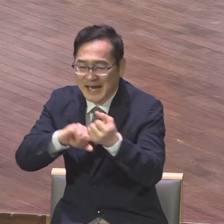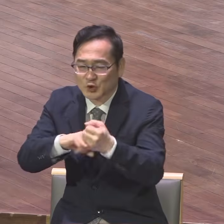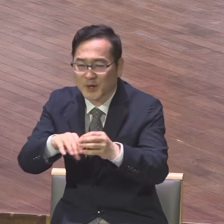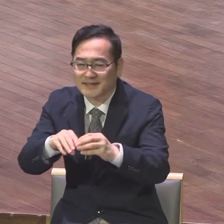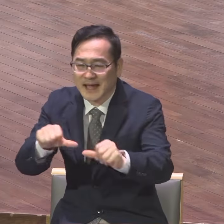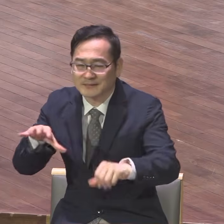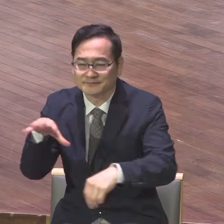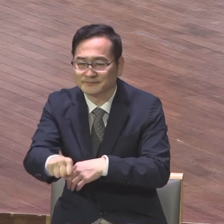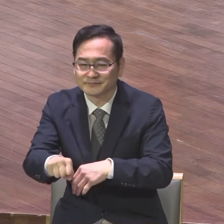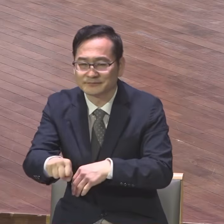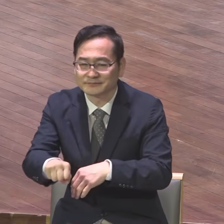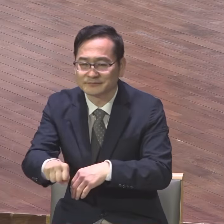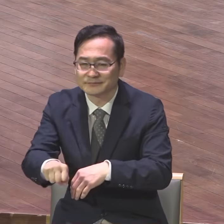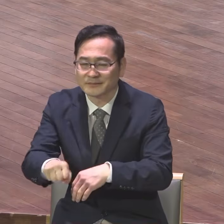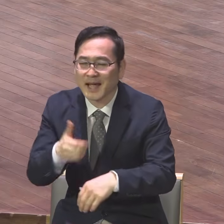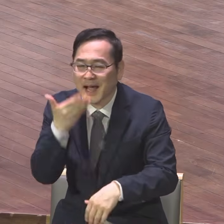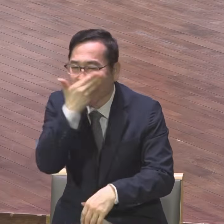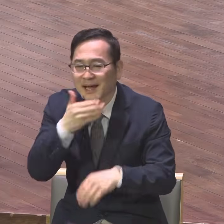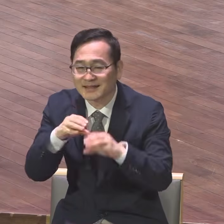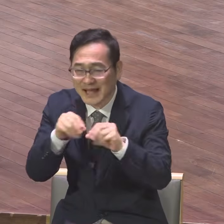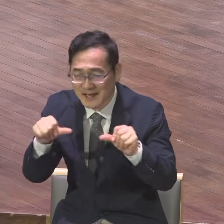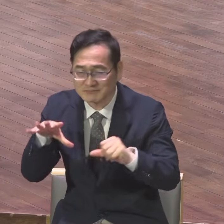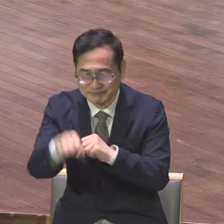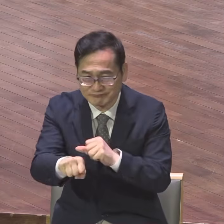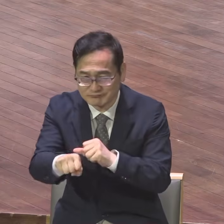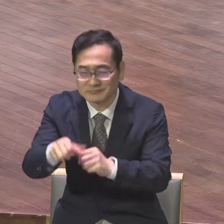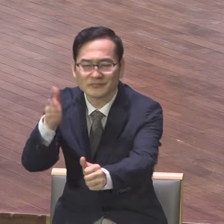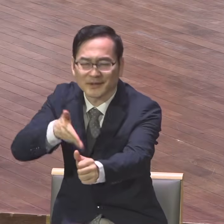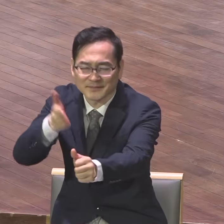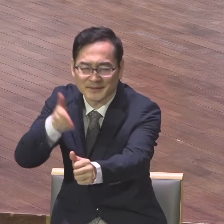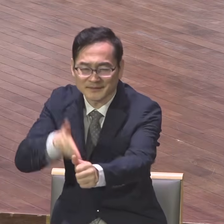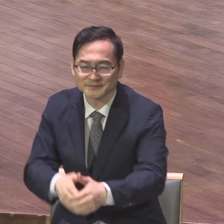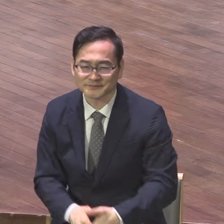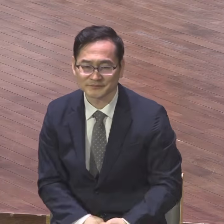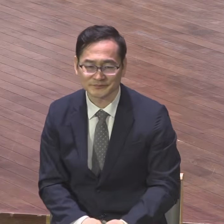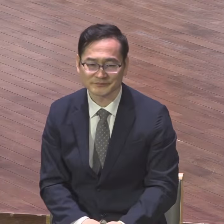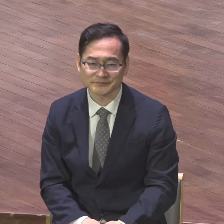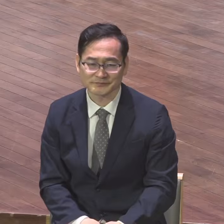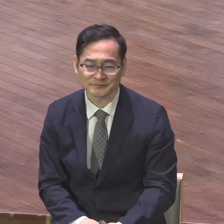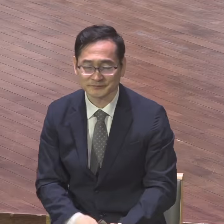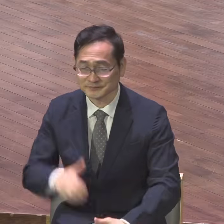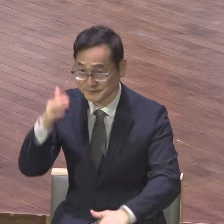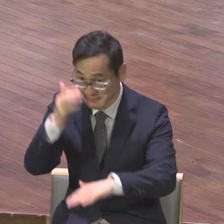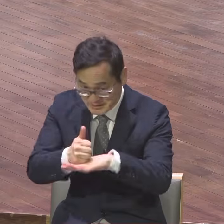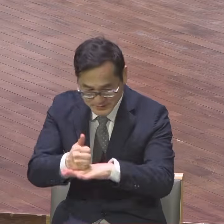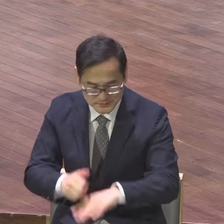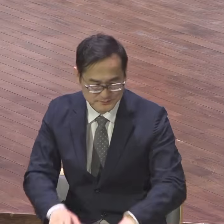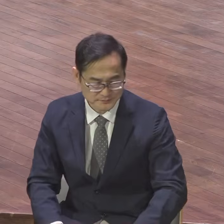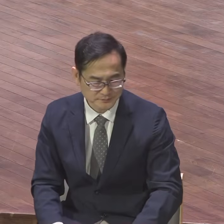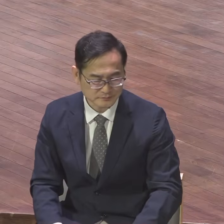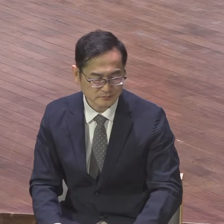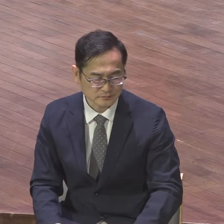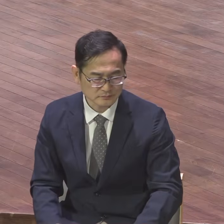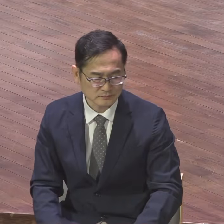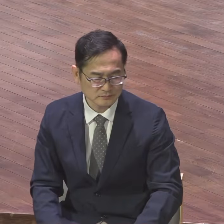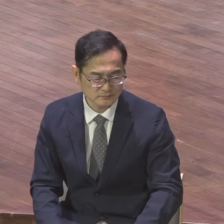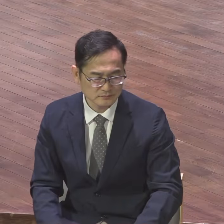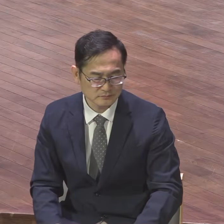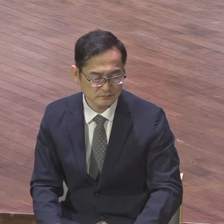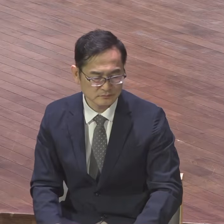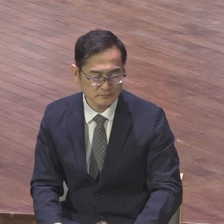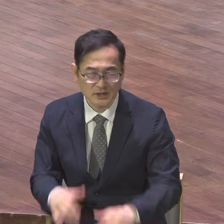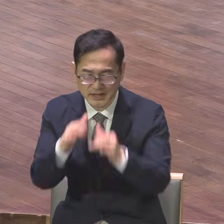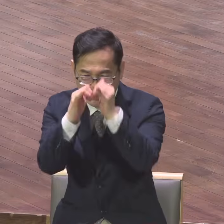적과 꿀이 흐르는 하나님의 부유를 체험하기를 주님으로 축복합니다. 결론입니다. 유명한 역사학자